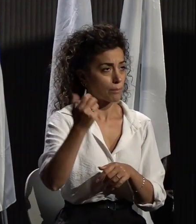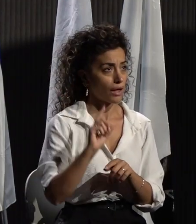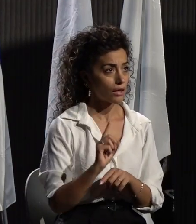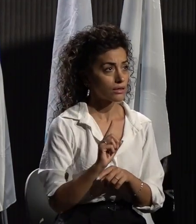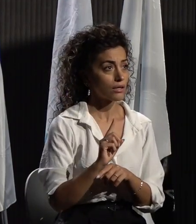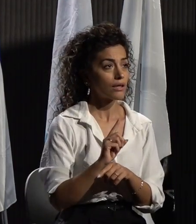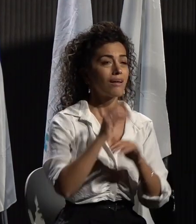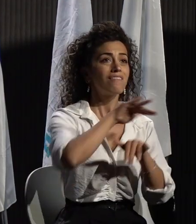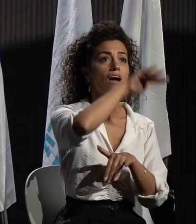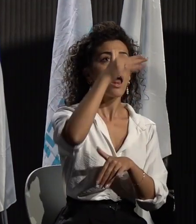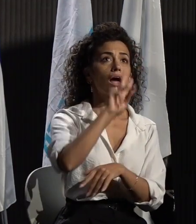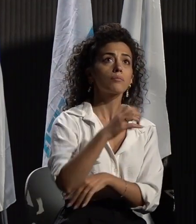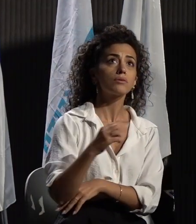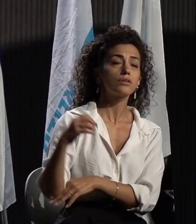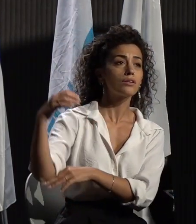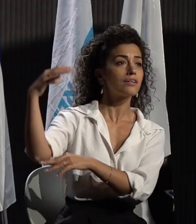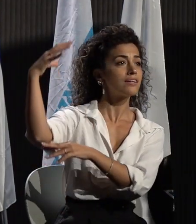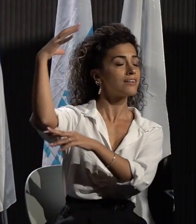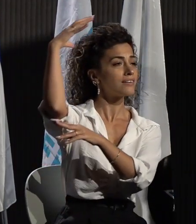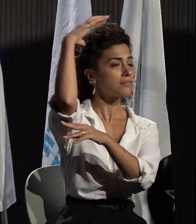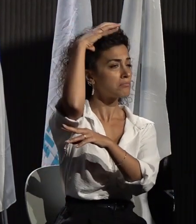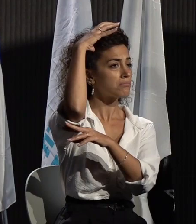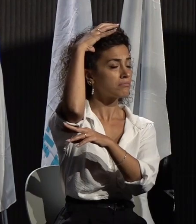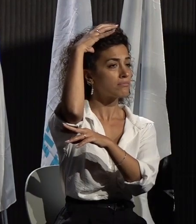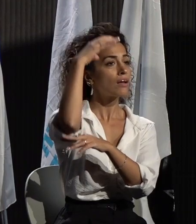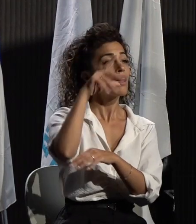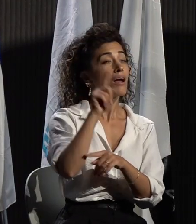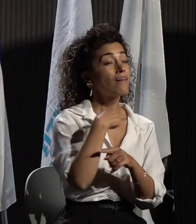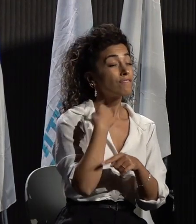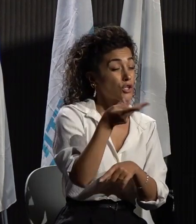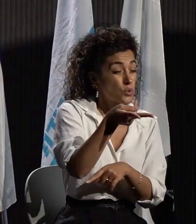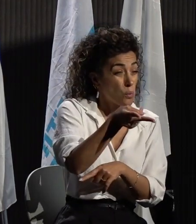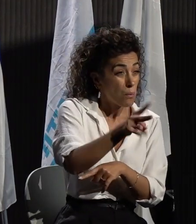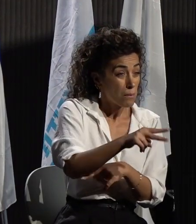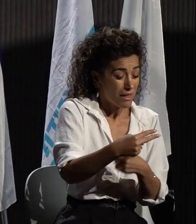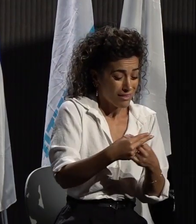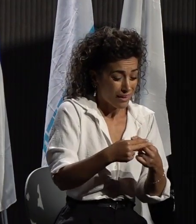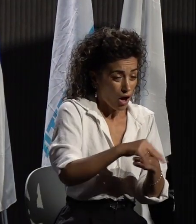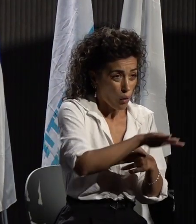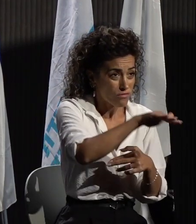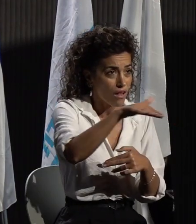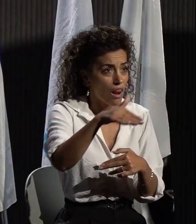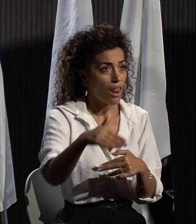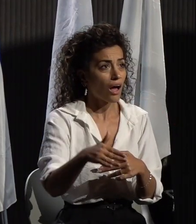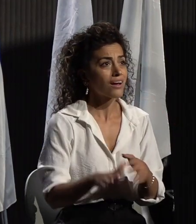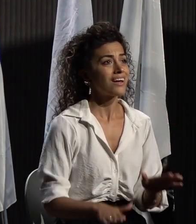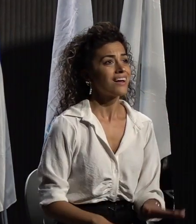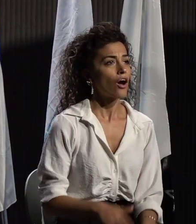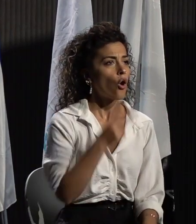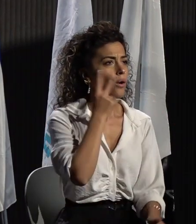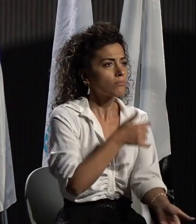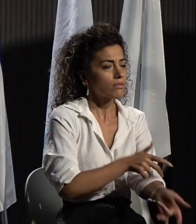על הרים אור יום, בהרץ אל מפתן אמו, ובנופלו לרגלי הדום, את רגלי הכיסה